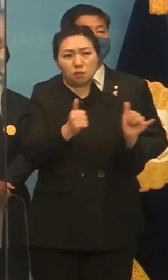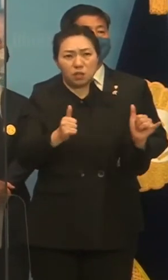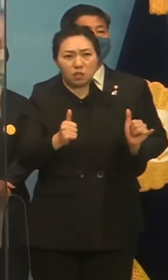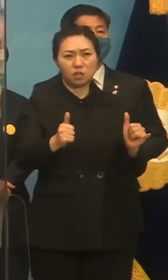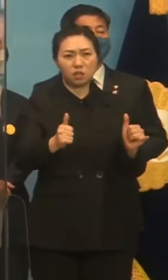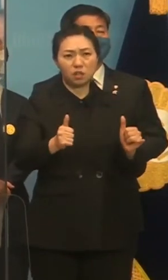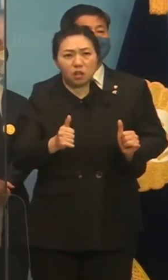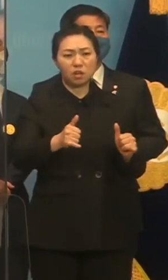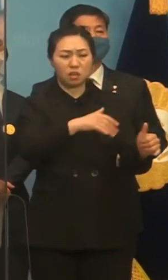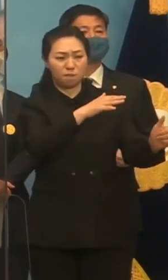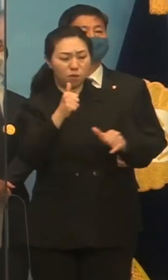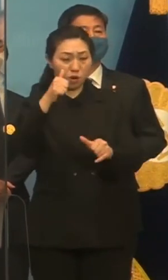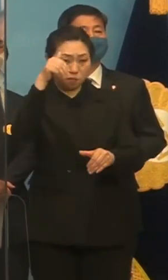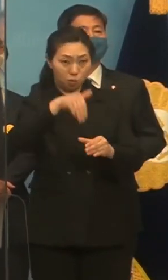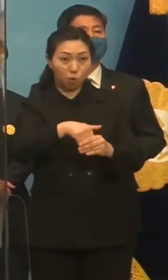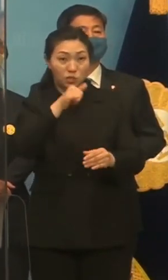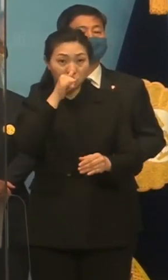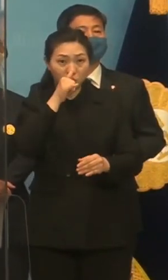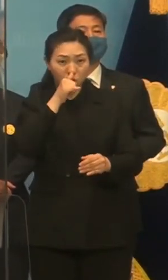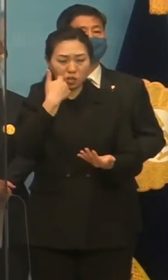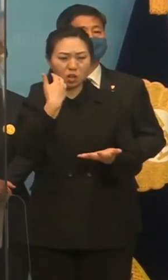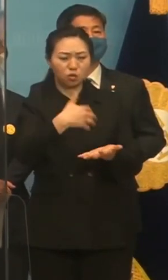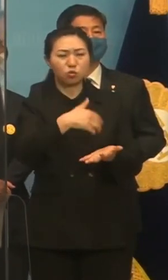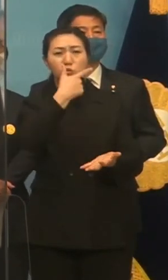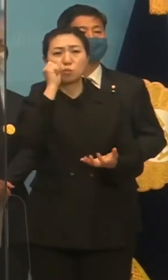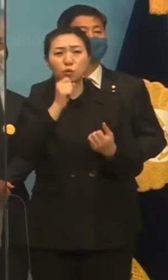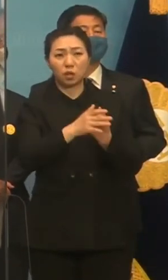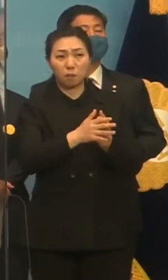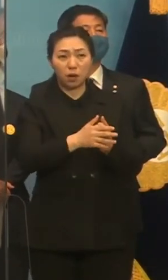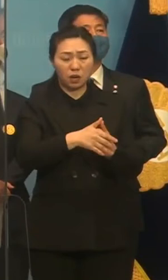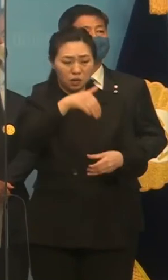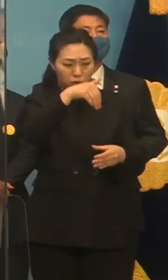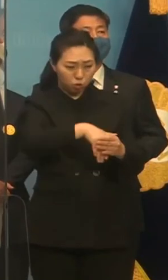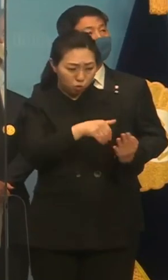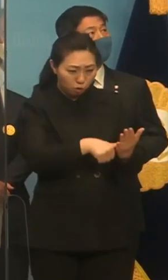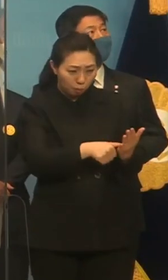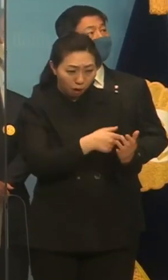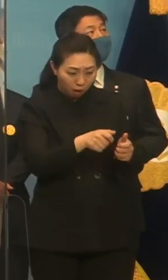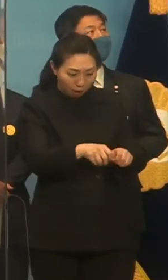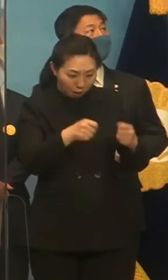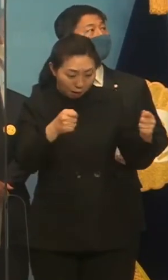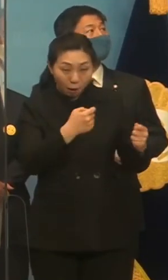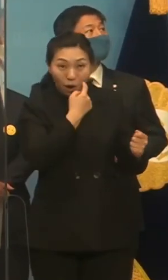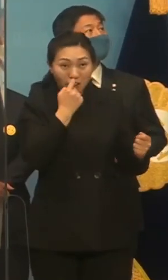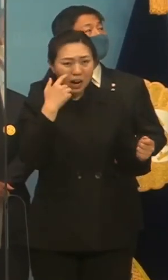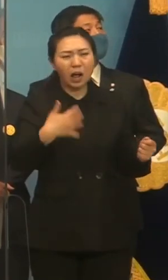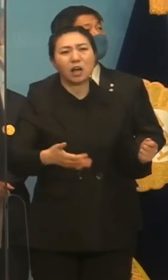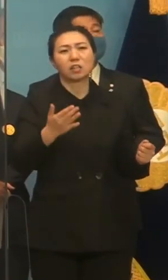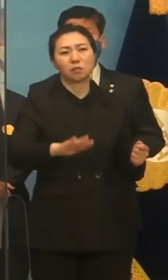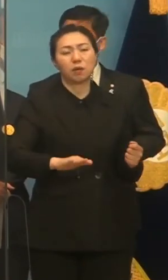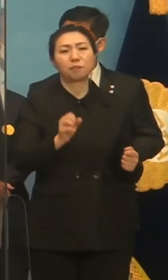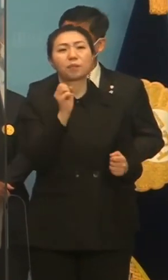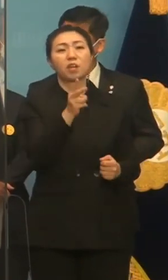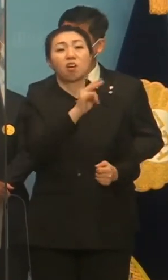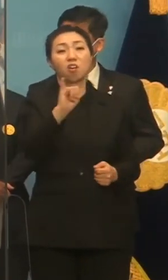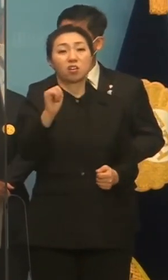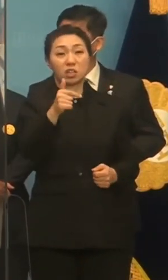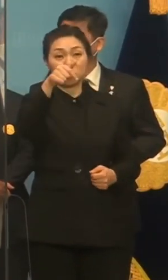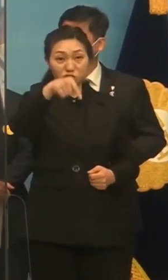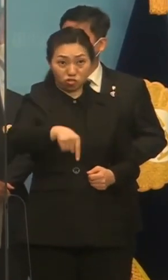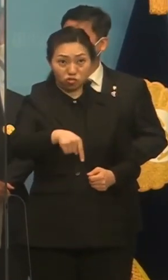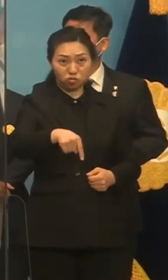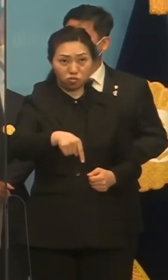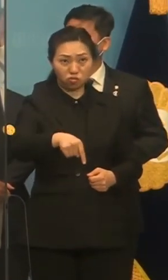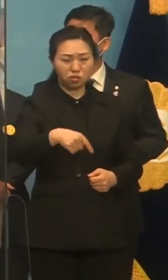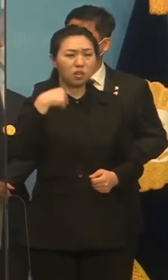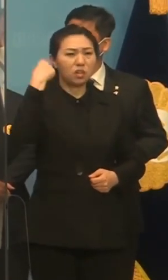개표 원인이라는 배우는 하이원 않았으면 하는 여인 지장 외의 외국에서 새끼 개 에 그런 공룡도 일